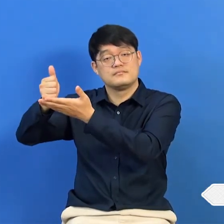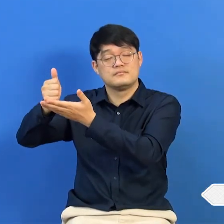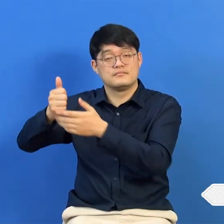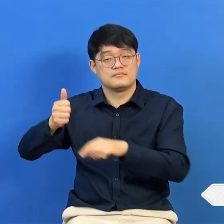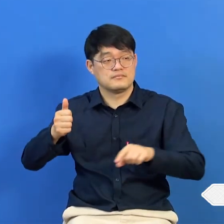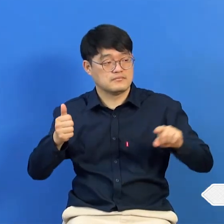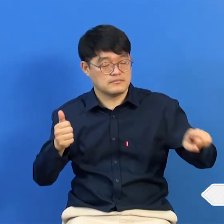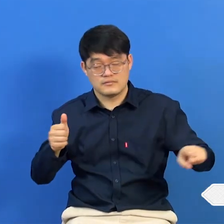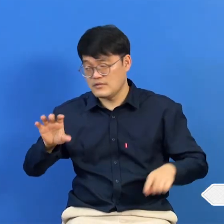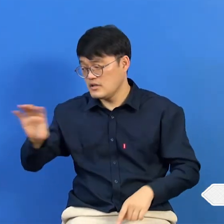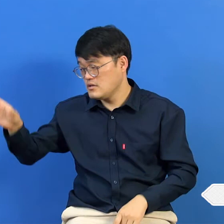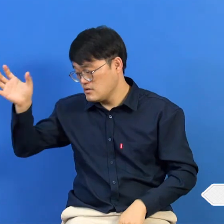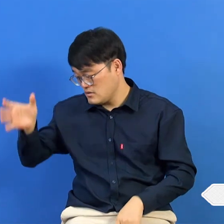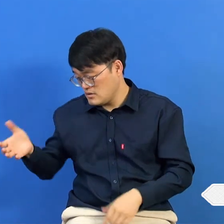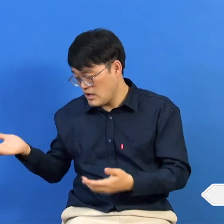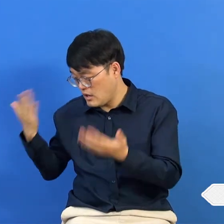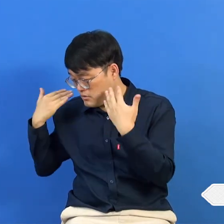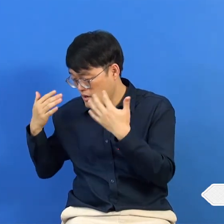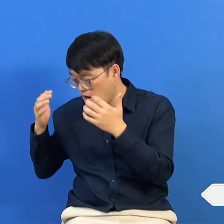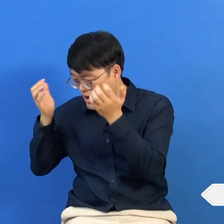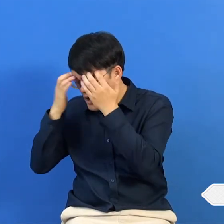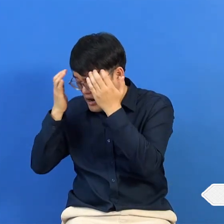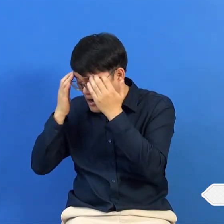어떻게 시련이 생길 수가 있느냐?